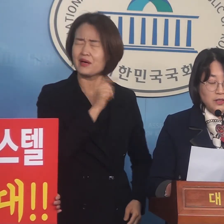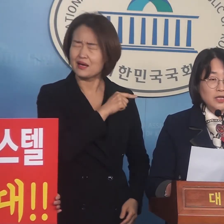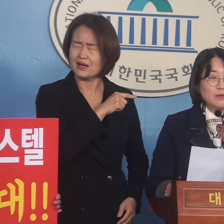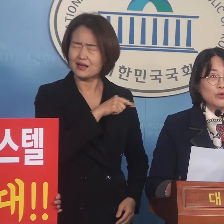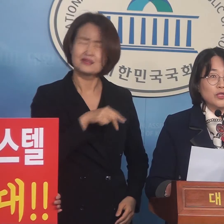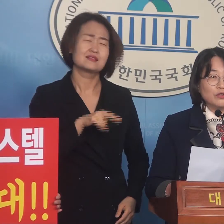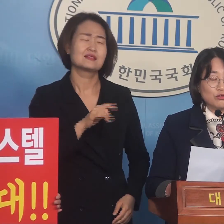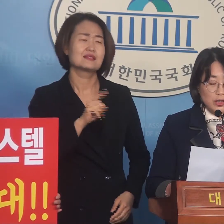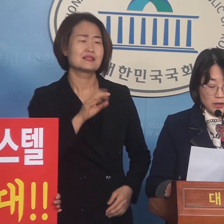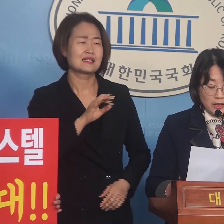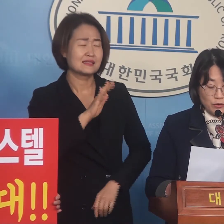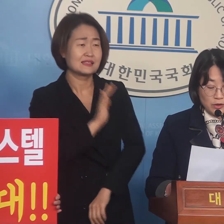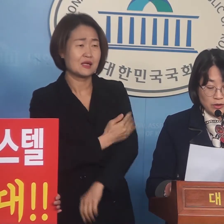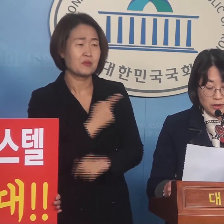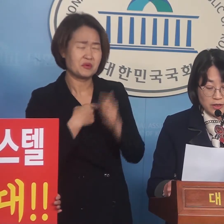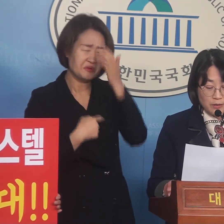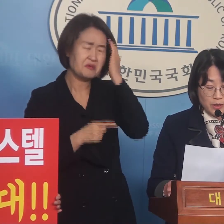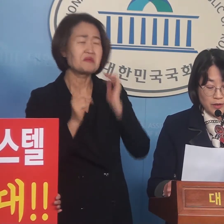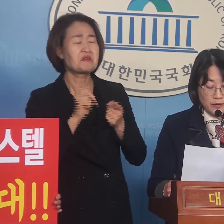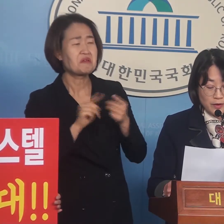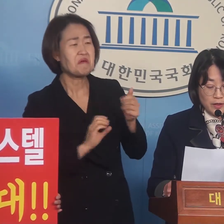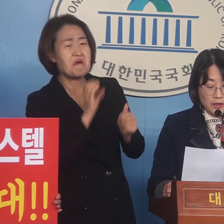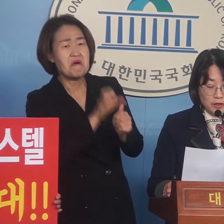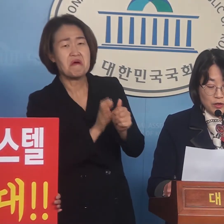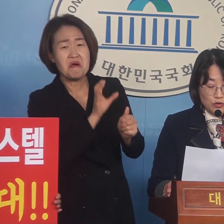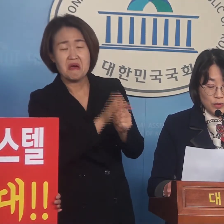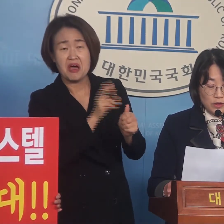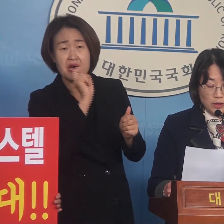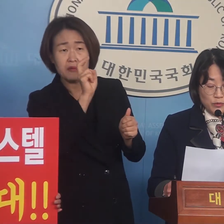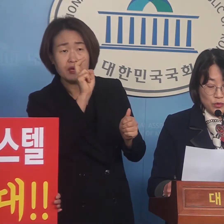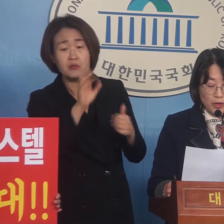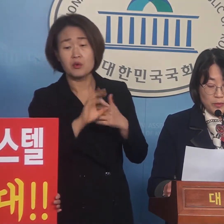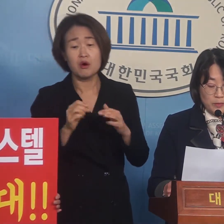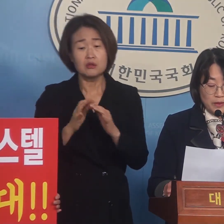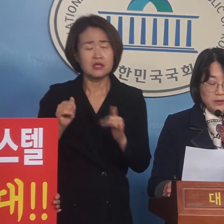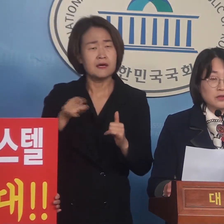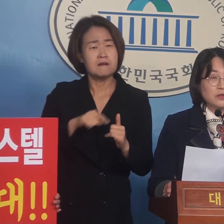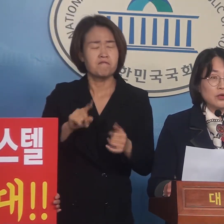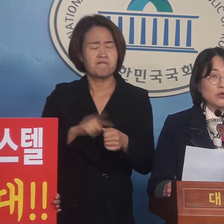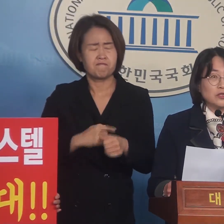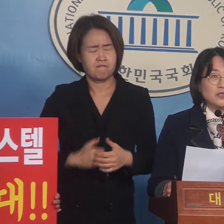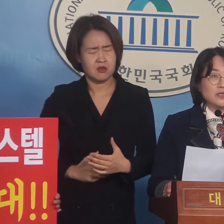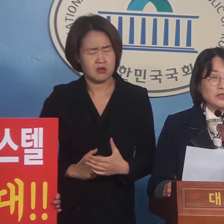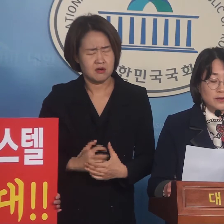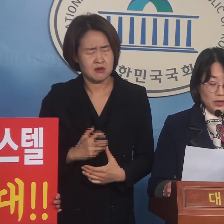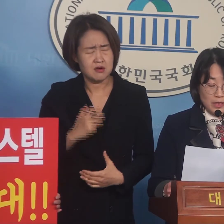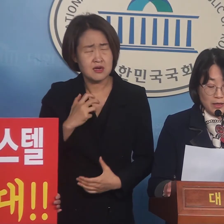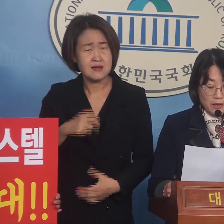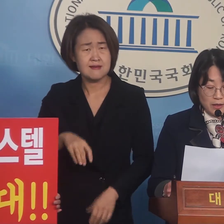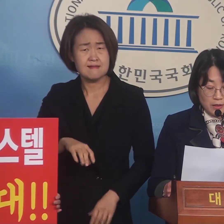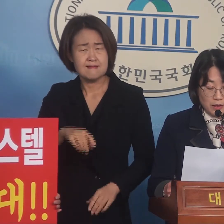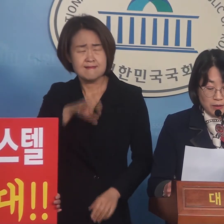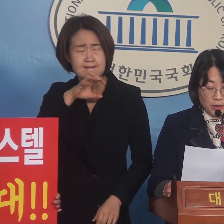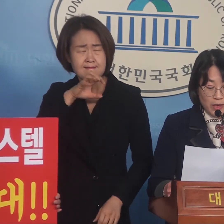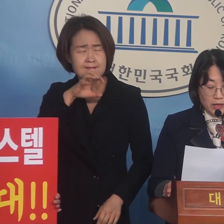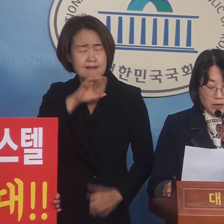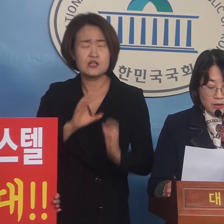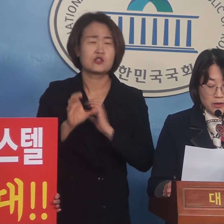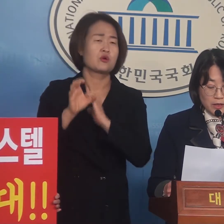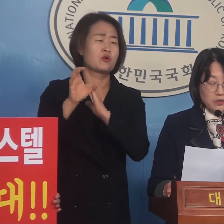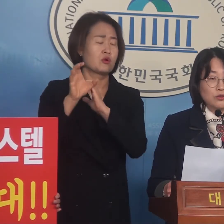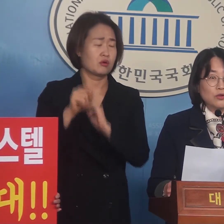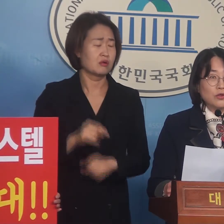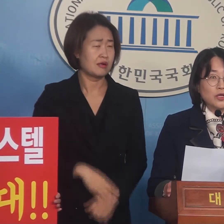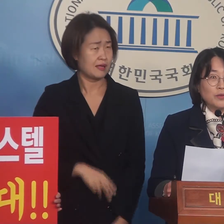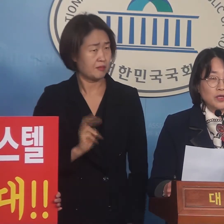위해서 잘못된 주장을 하고 있는 것이라면 지역 주민들의 분노와 비판은 더욱 거세질 것입니다. 명확한